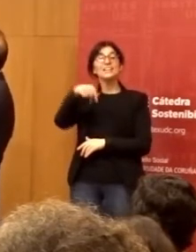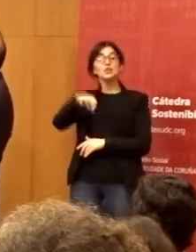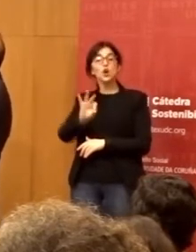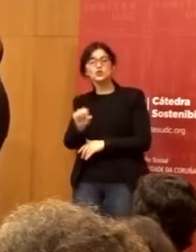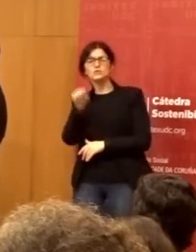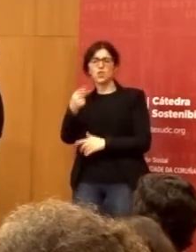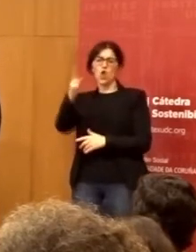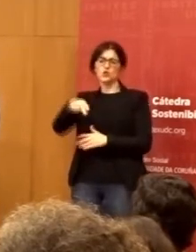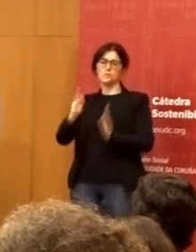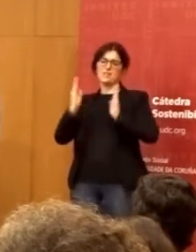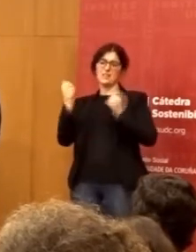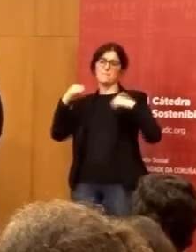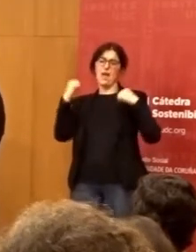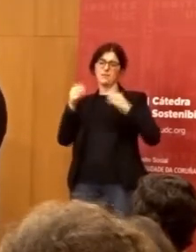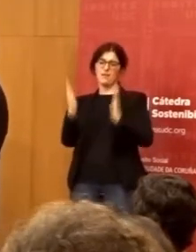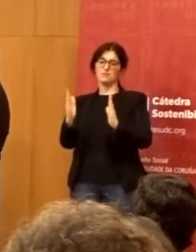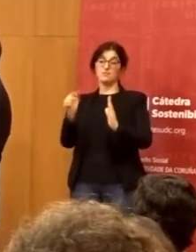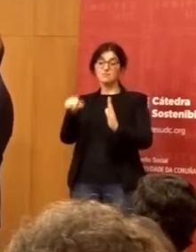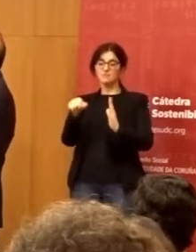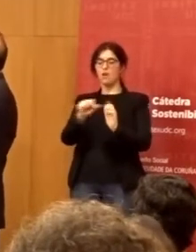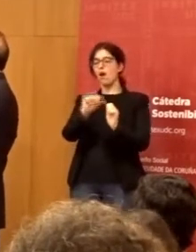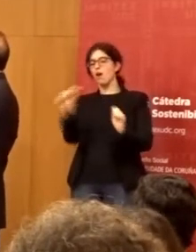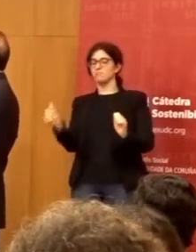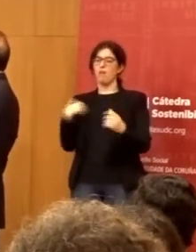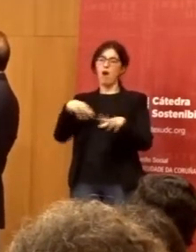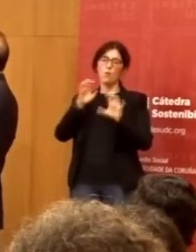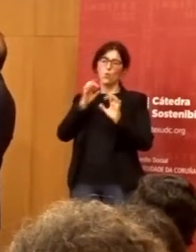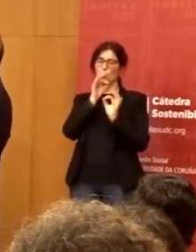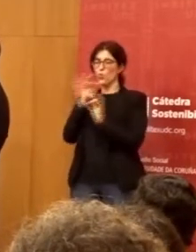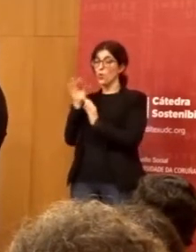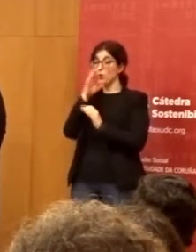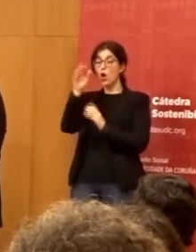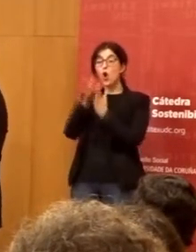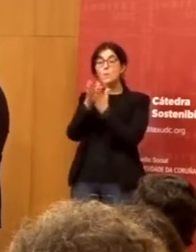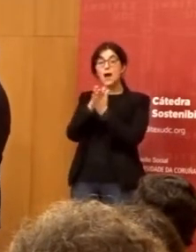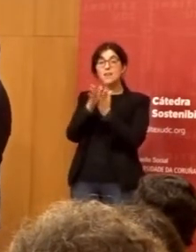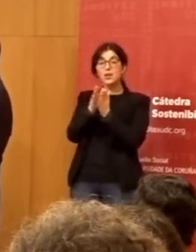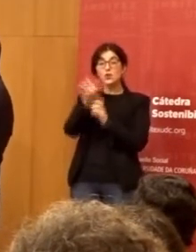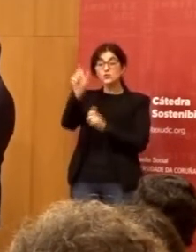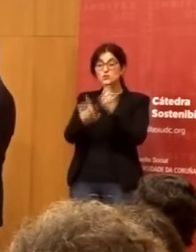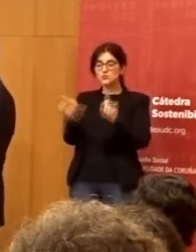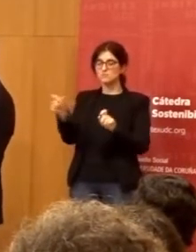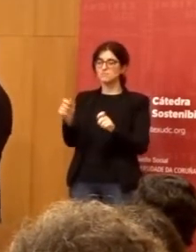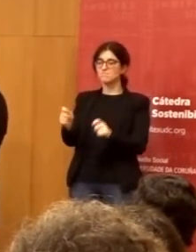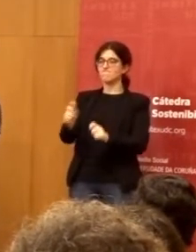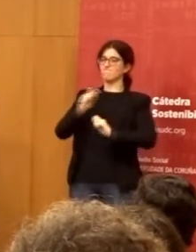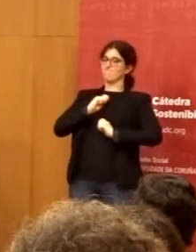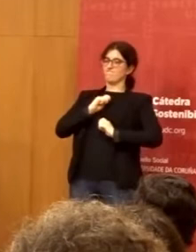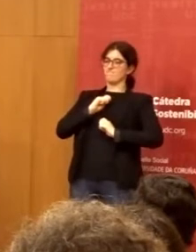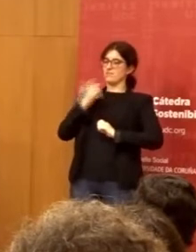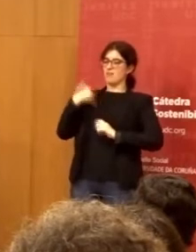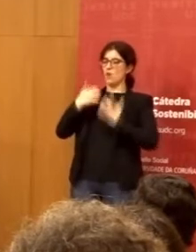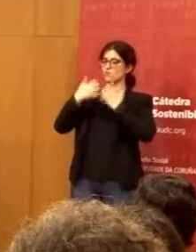en prácticas, en las cuales aprendí muchas cosas, ya que tenía a varios compañeros que desde el primer día me dieron su apoyo y su